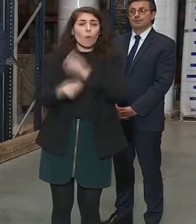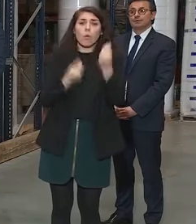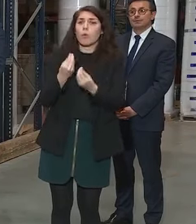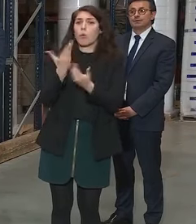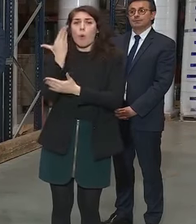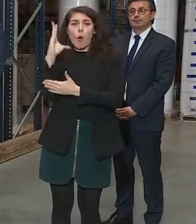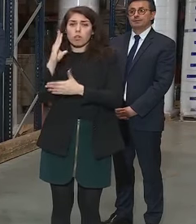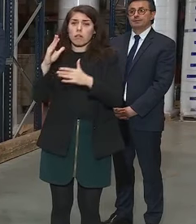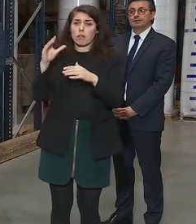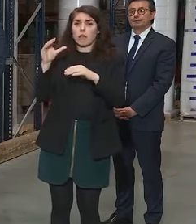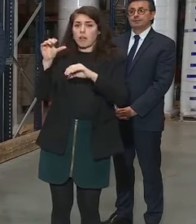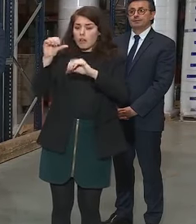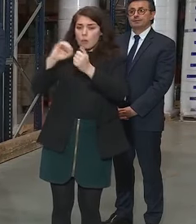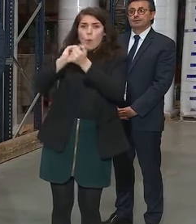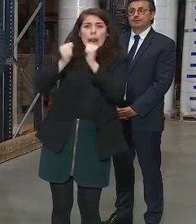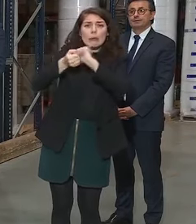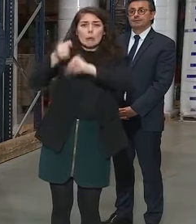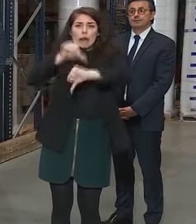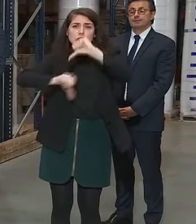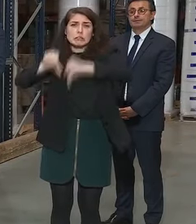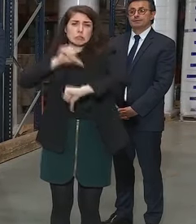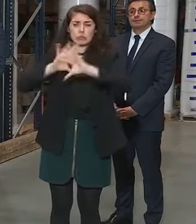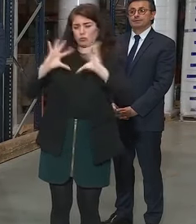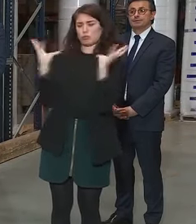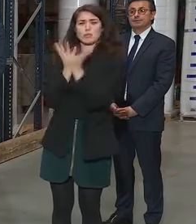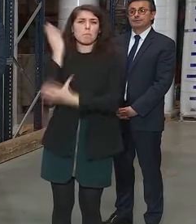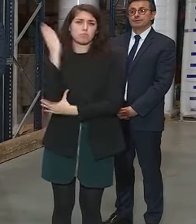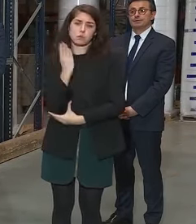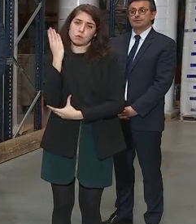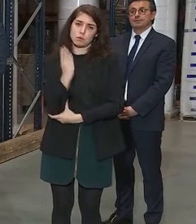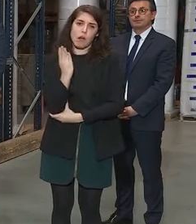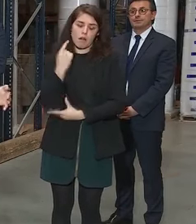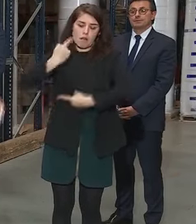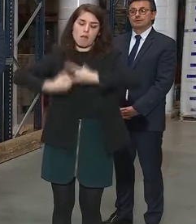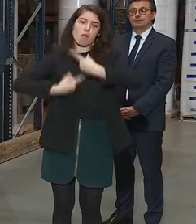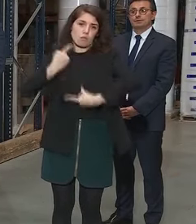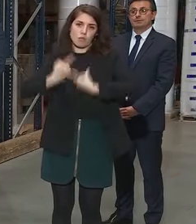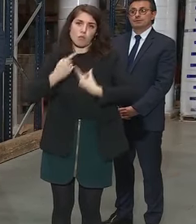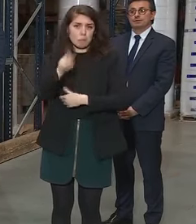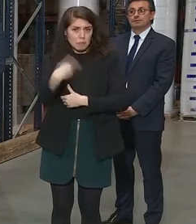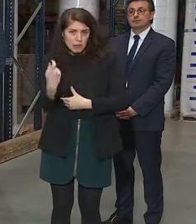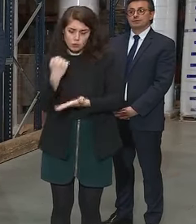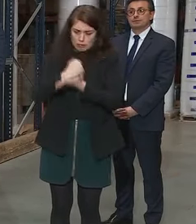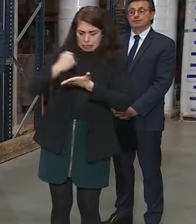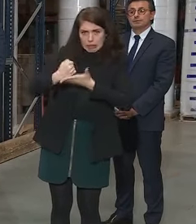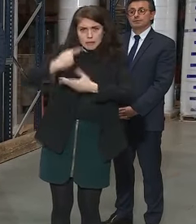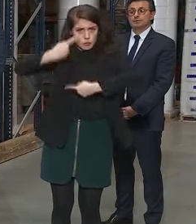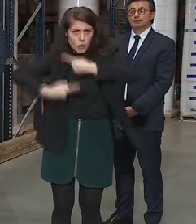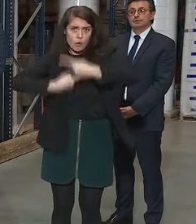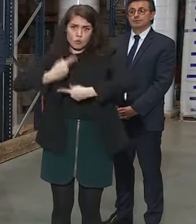de principes actifs. Il y a nombreux matériels médicaux, de tests évidemment, qui sont